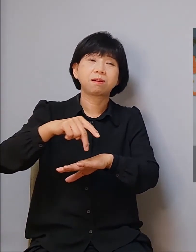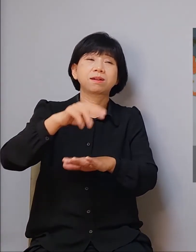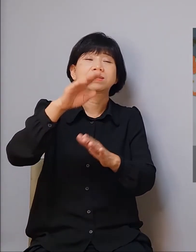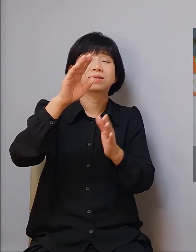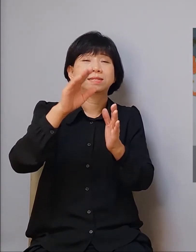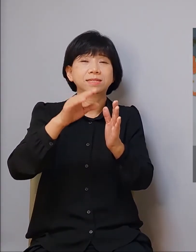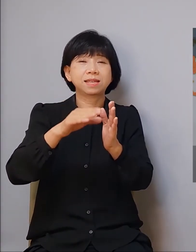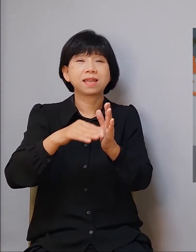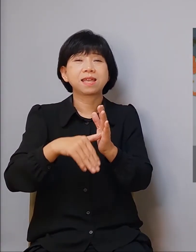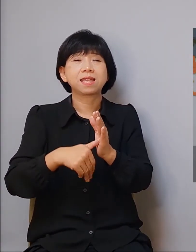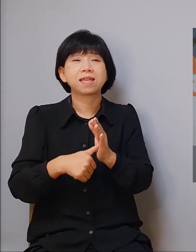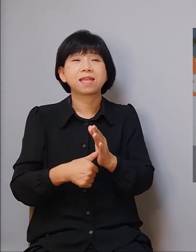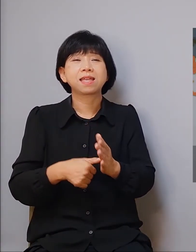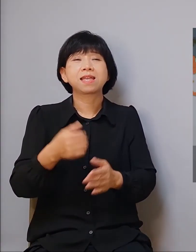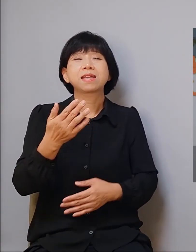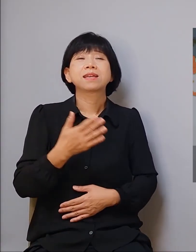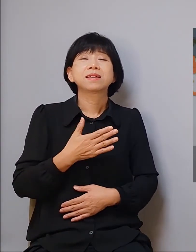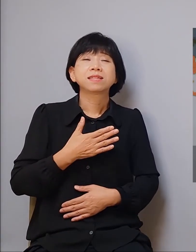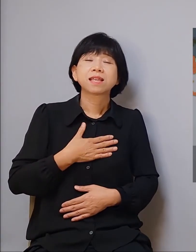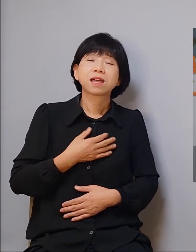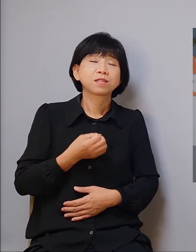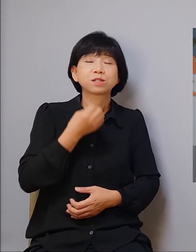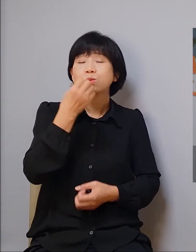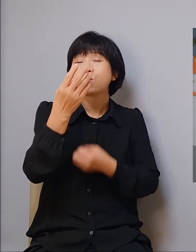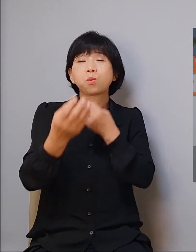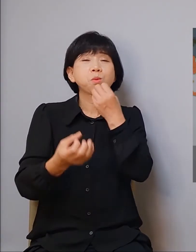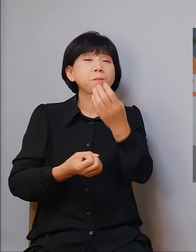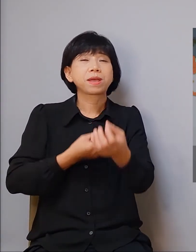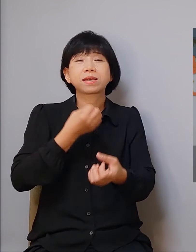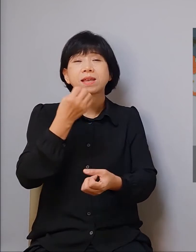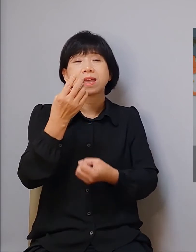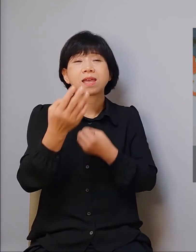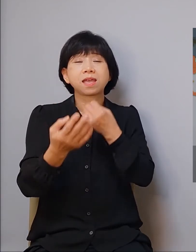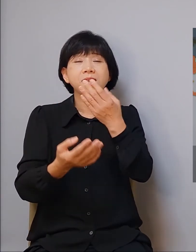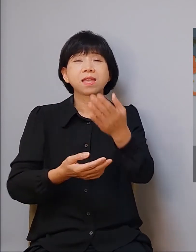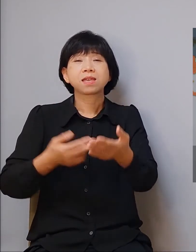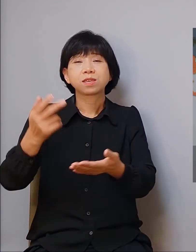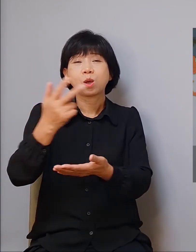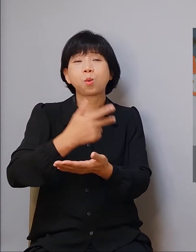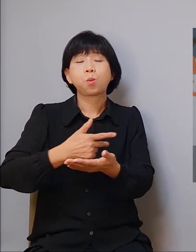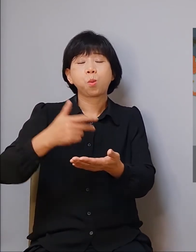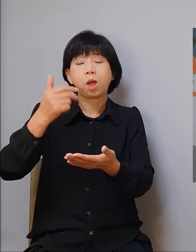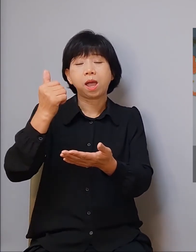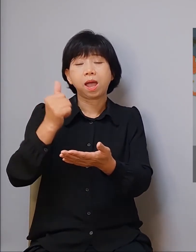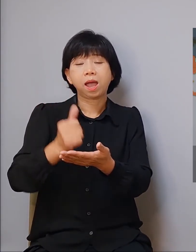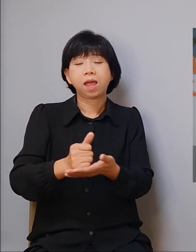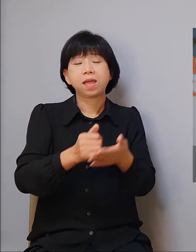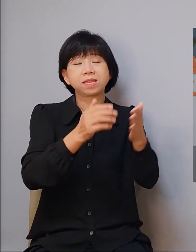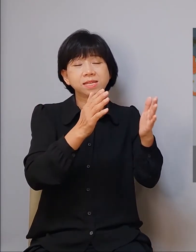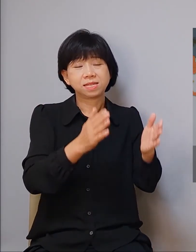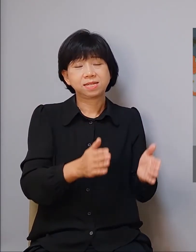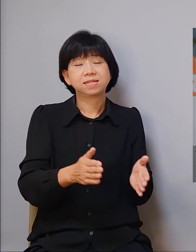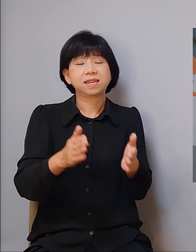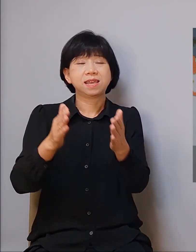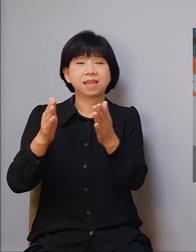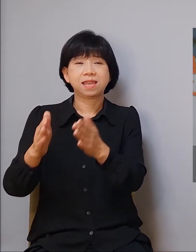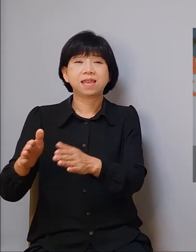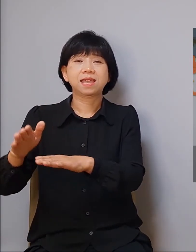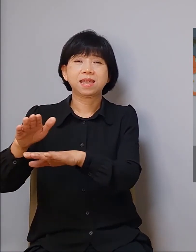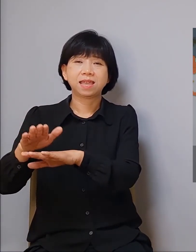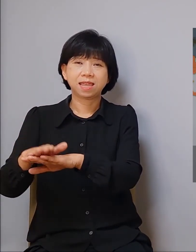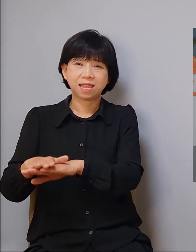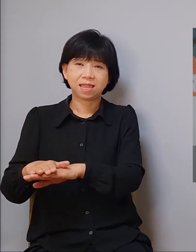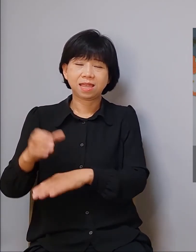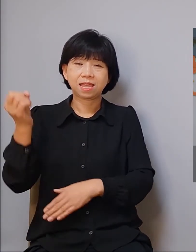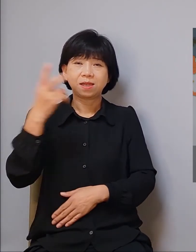빈손으로 걸을 때, 내가 고백해 여호와 이래. 한 번 더